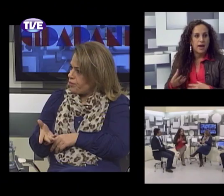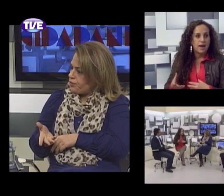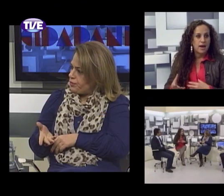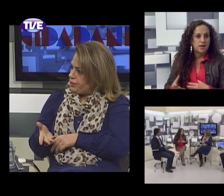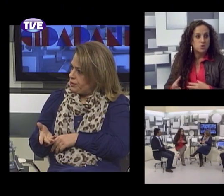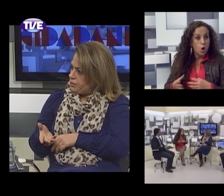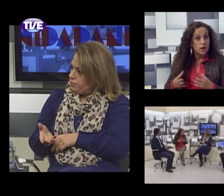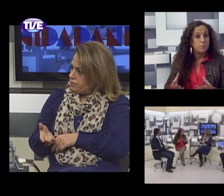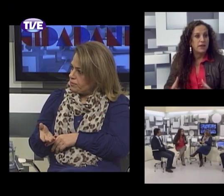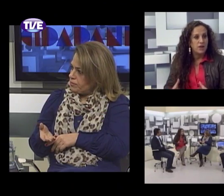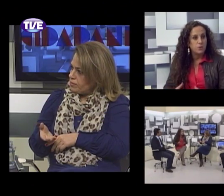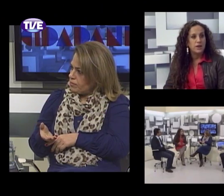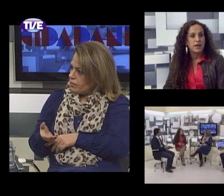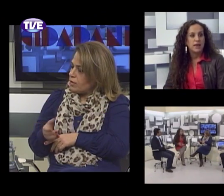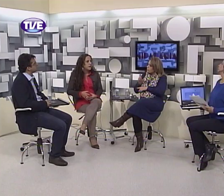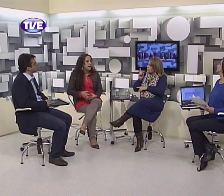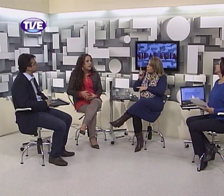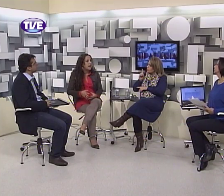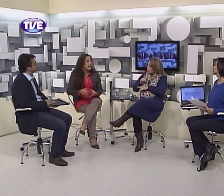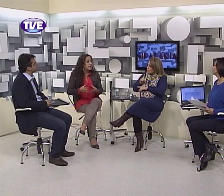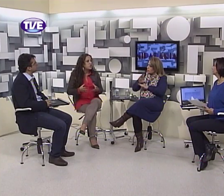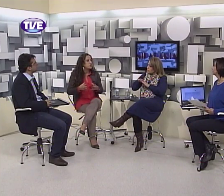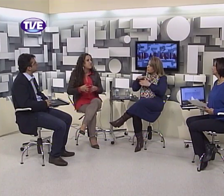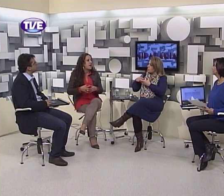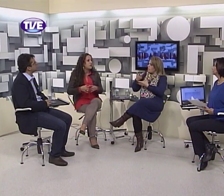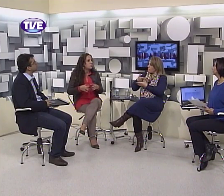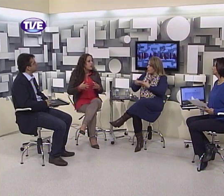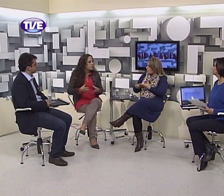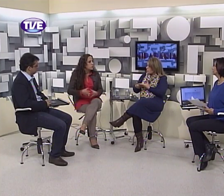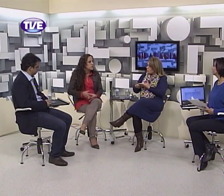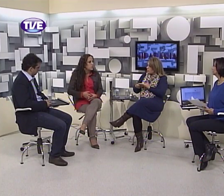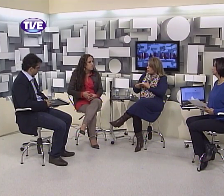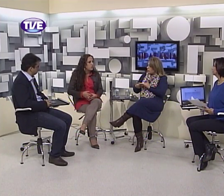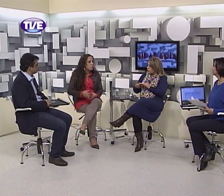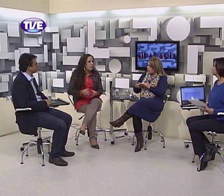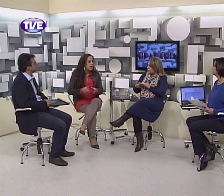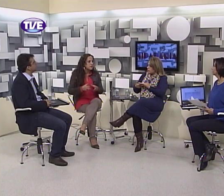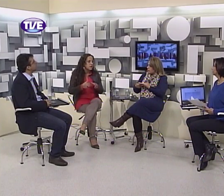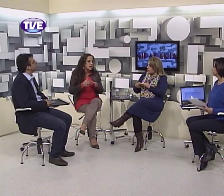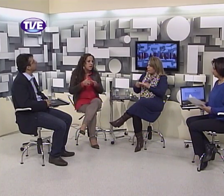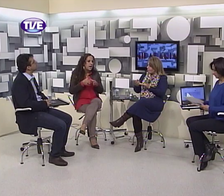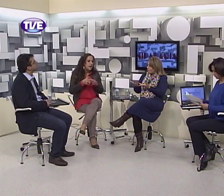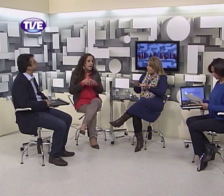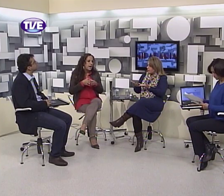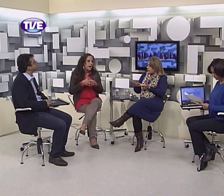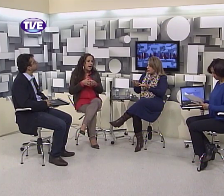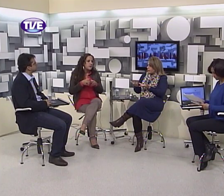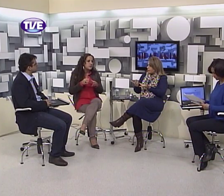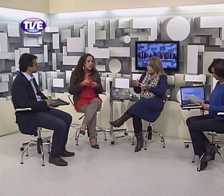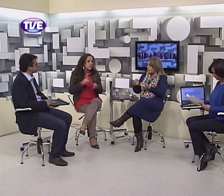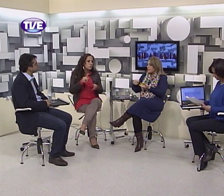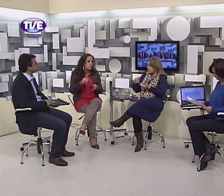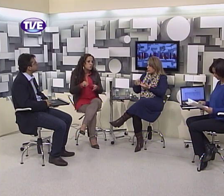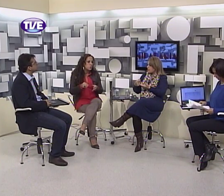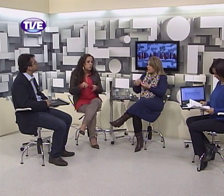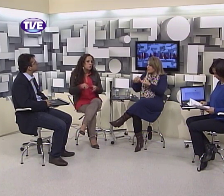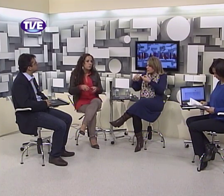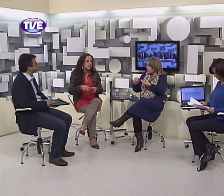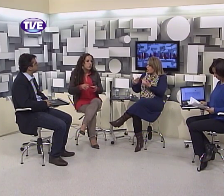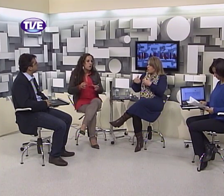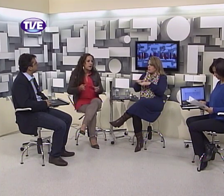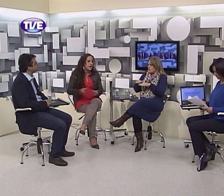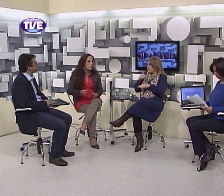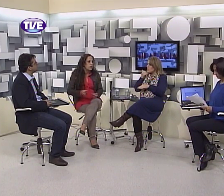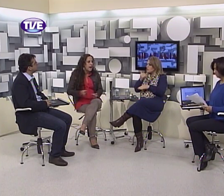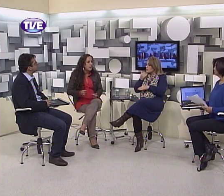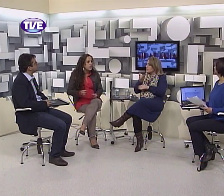direito à escola bilíngue, né, garante, de fato, a inclusão. Não basta a inserção do surdo